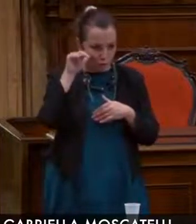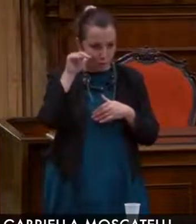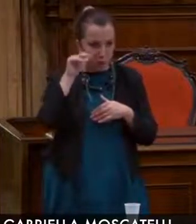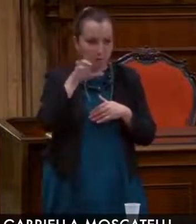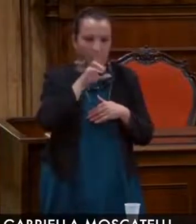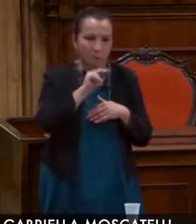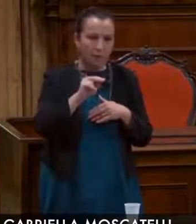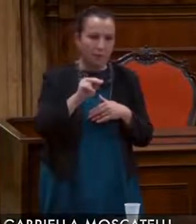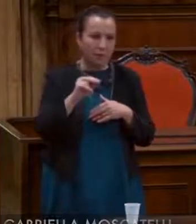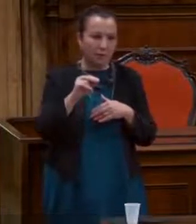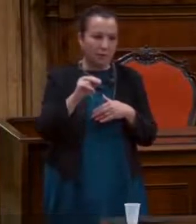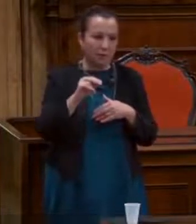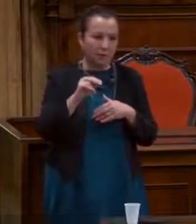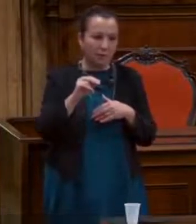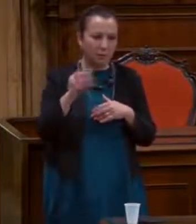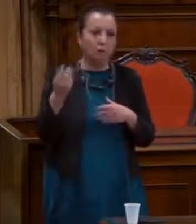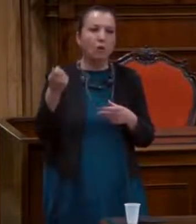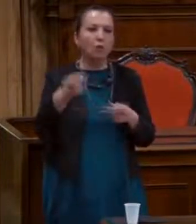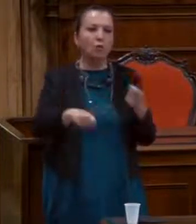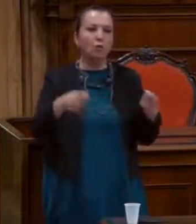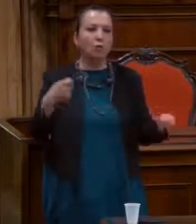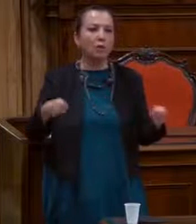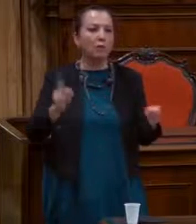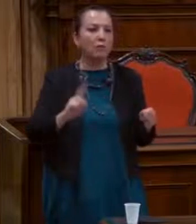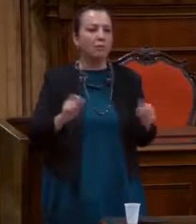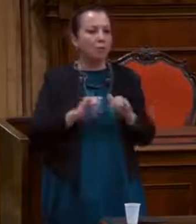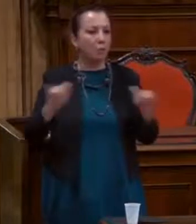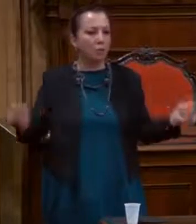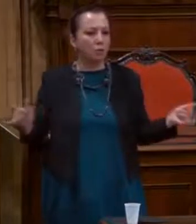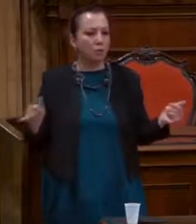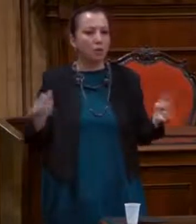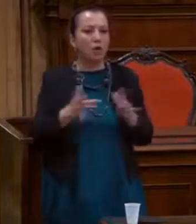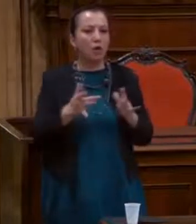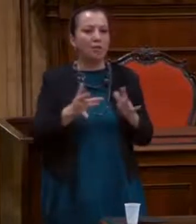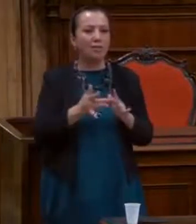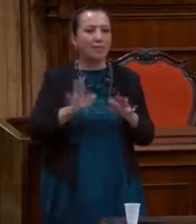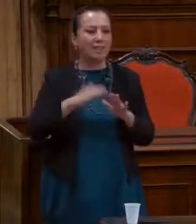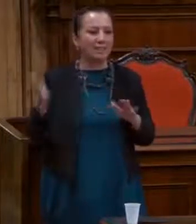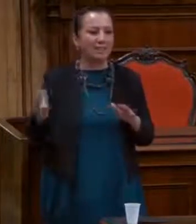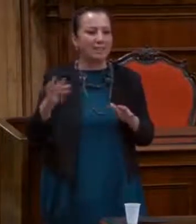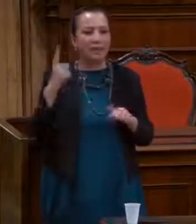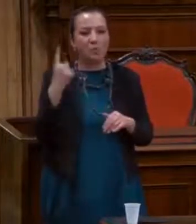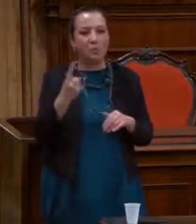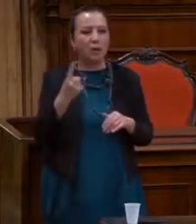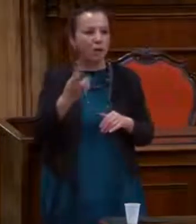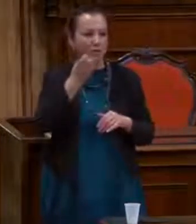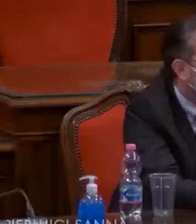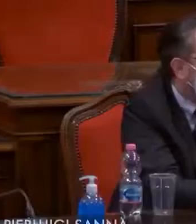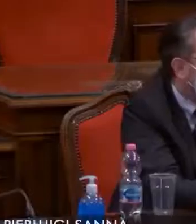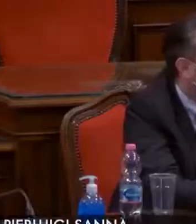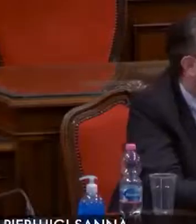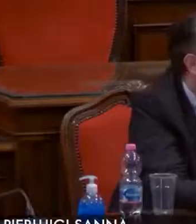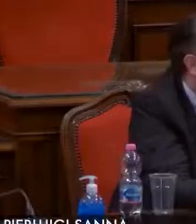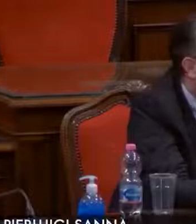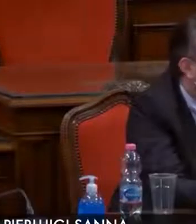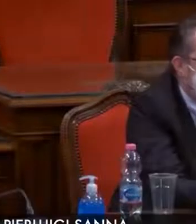abbiamo dovuto chiuderle dentro e non farle uscire, non farle avere i contatti con l'esterno, è stata una cosa drammatica. Guardate,